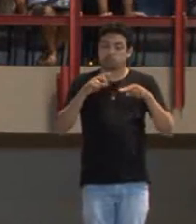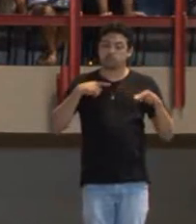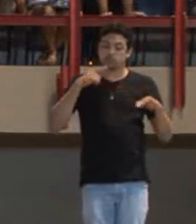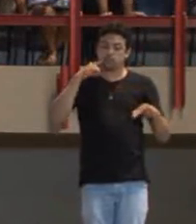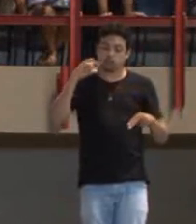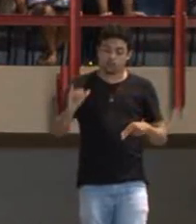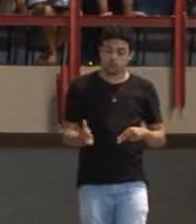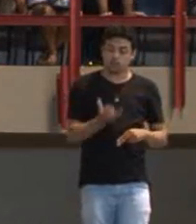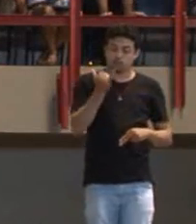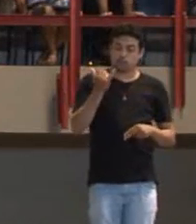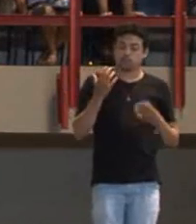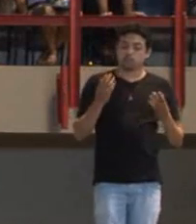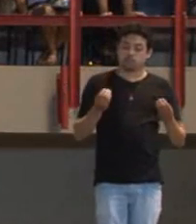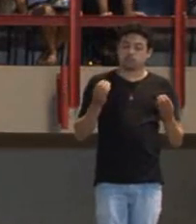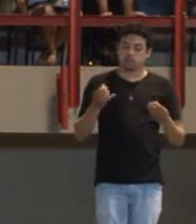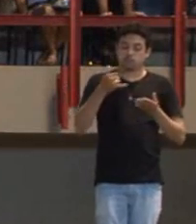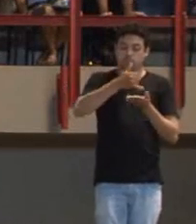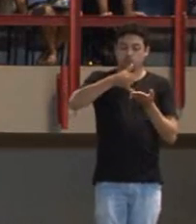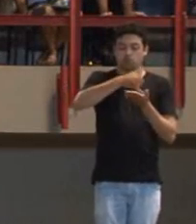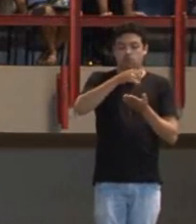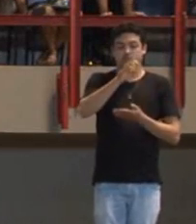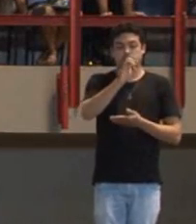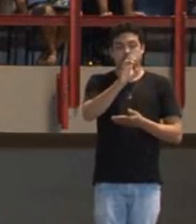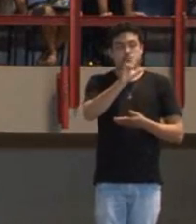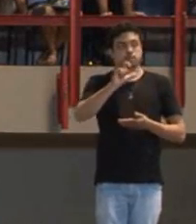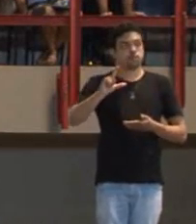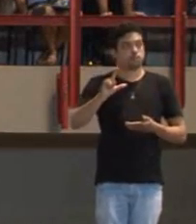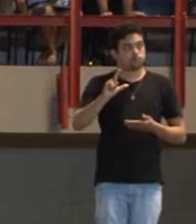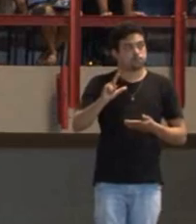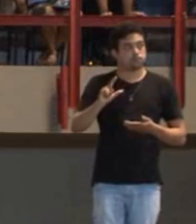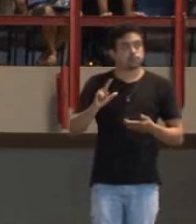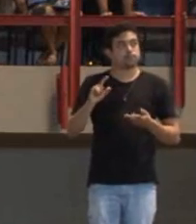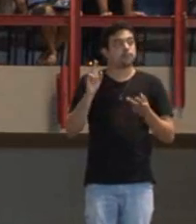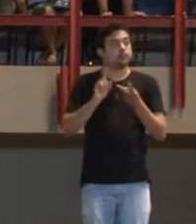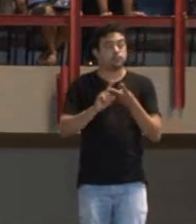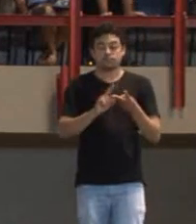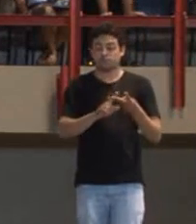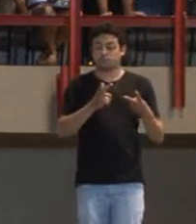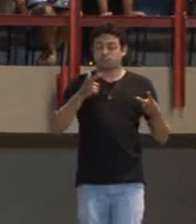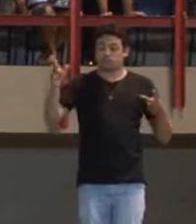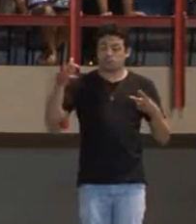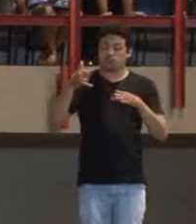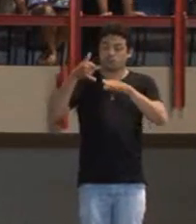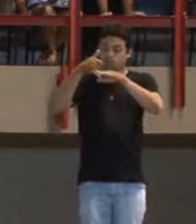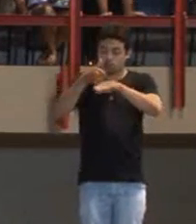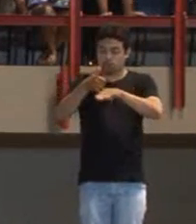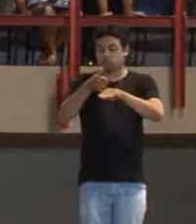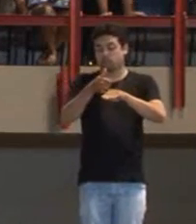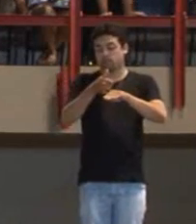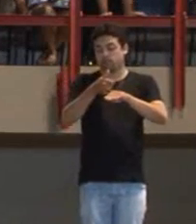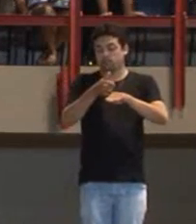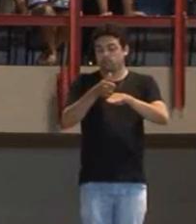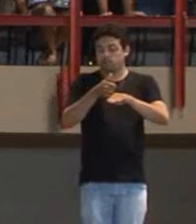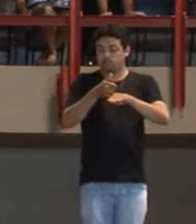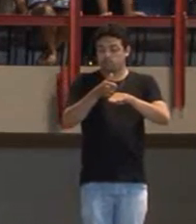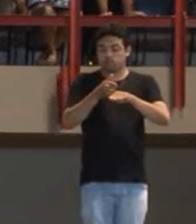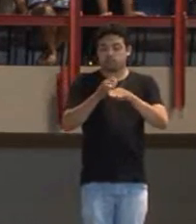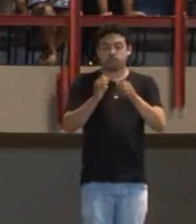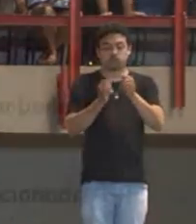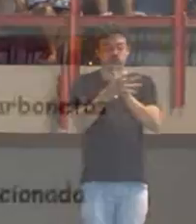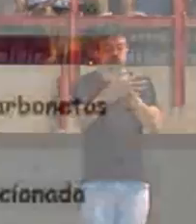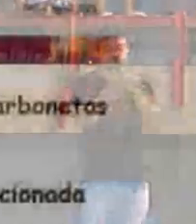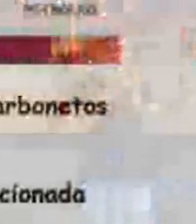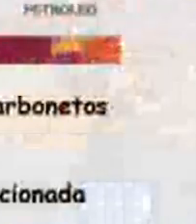acaba utilizando bastante óleo diesel, tá? Outro combustível que é obtido a partir da destilação fracionada